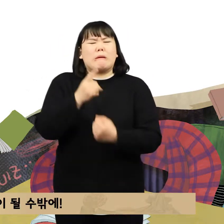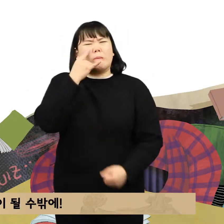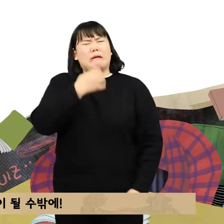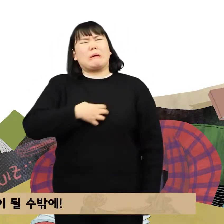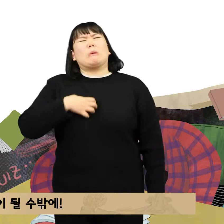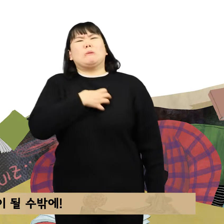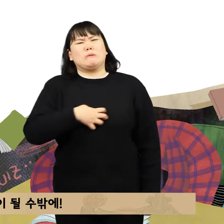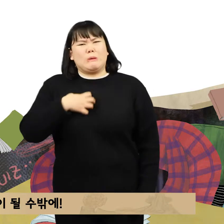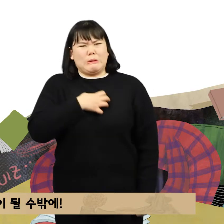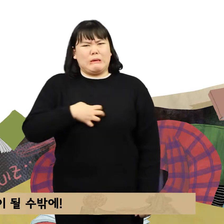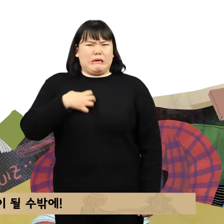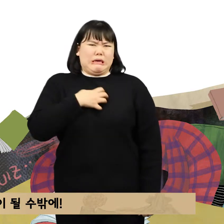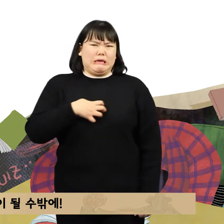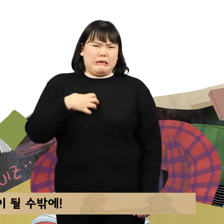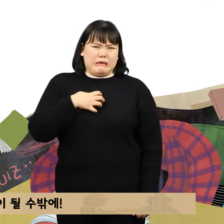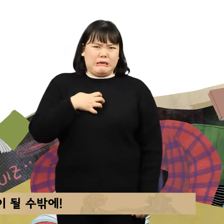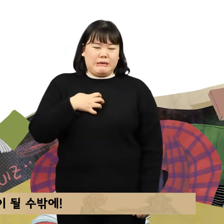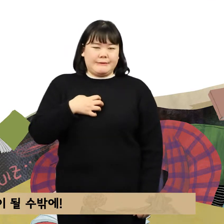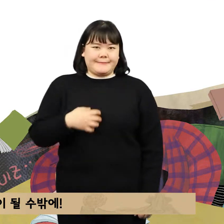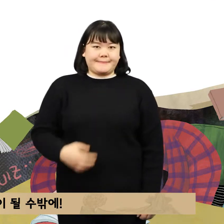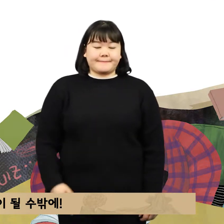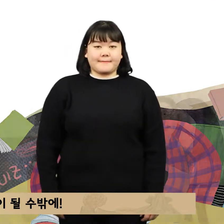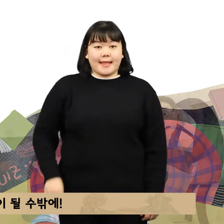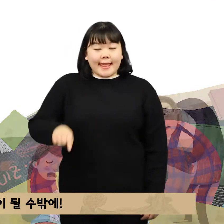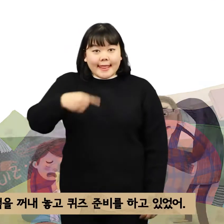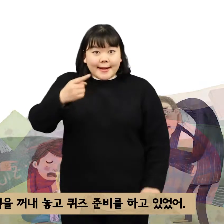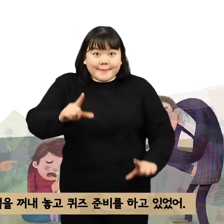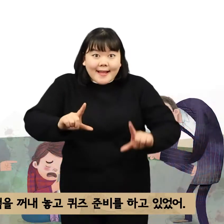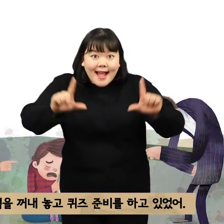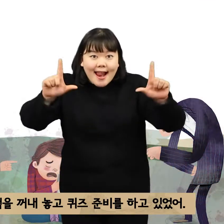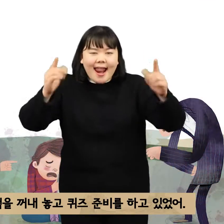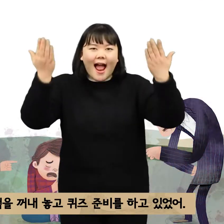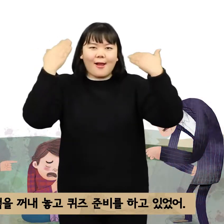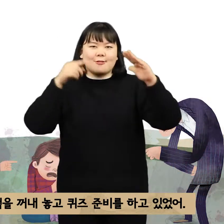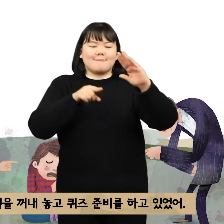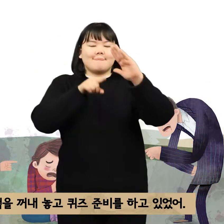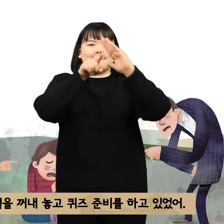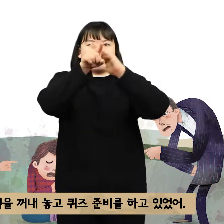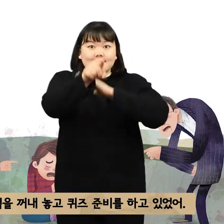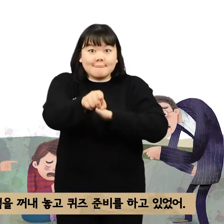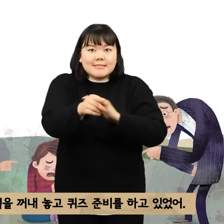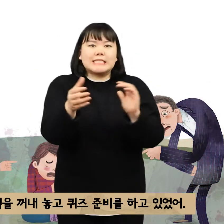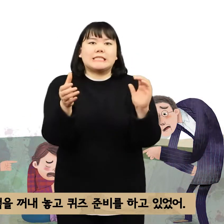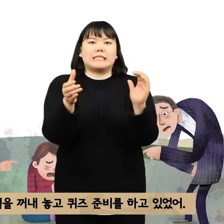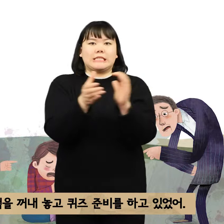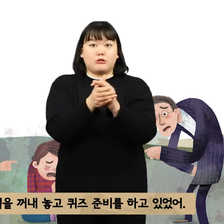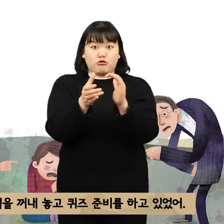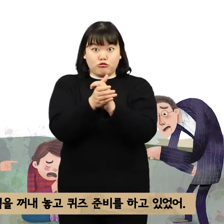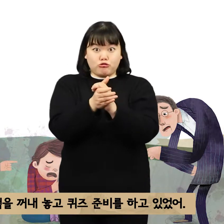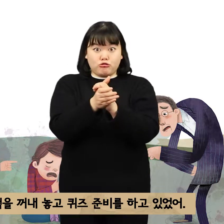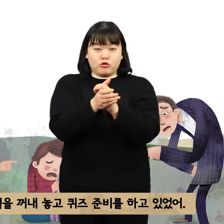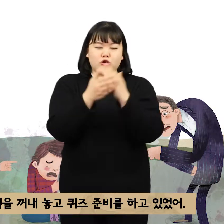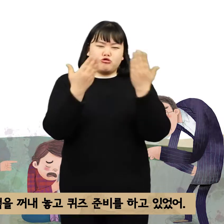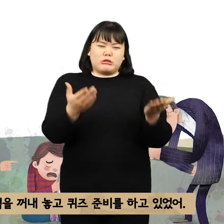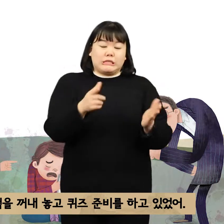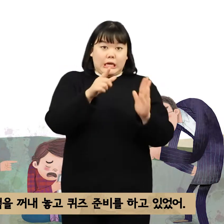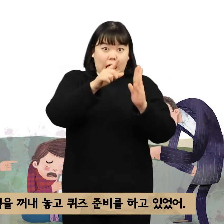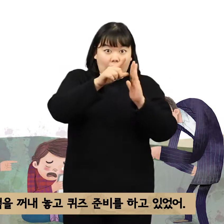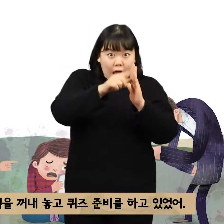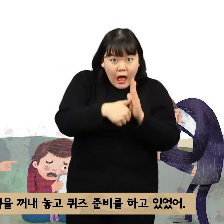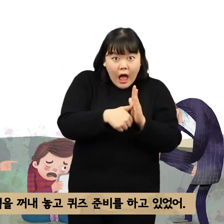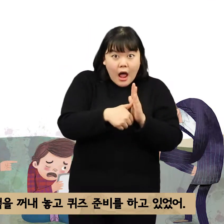엄마가 걱정이 될 수밖에 학교에 가니 친구들은 쉬는 시간마다 책을